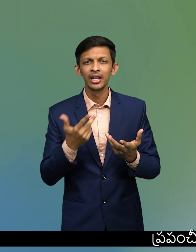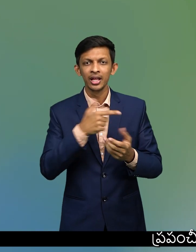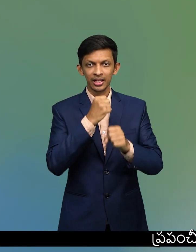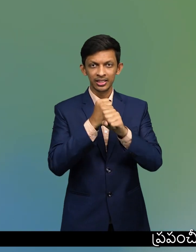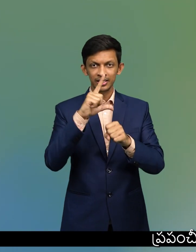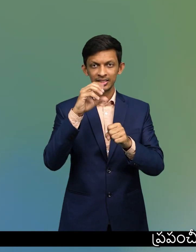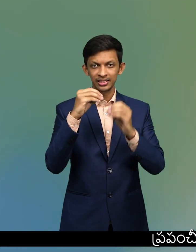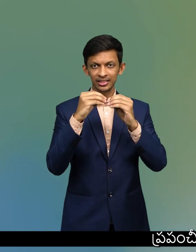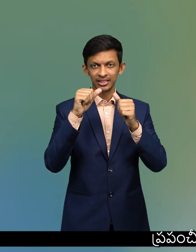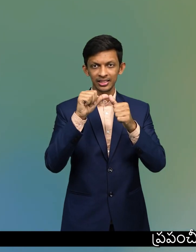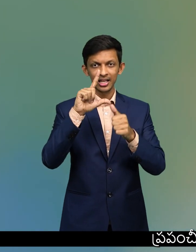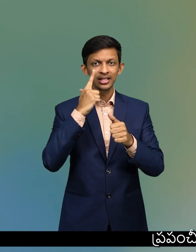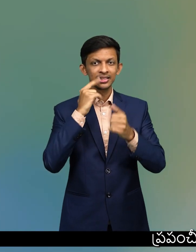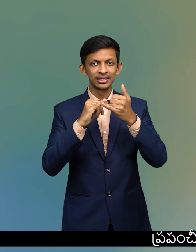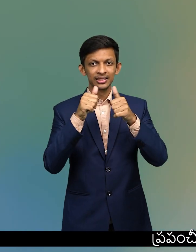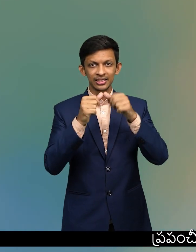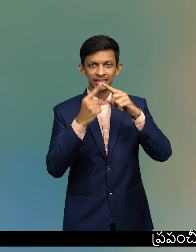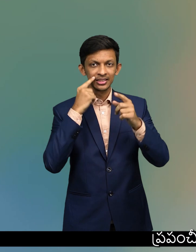ప్రపంచీకరణ అంటే ఏమిటి?